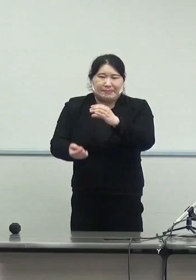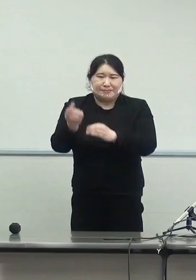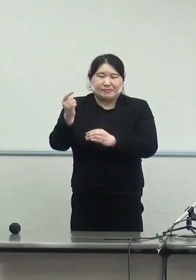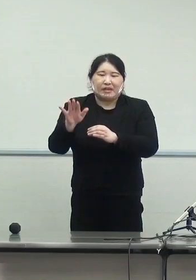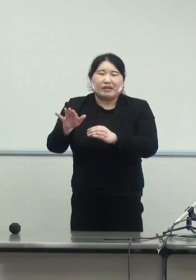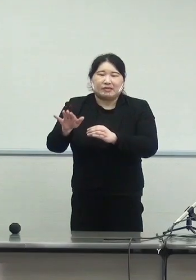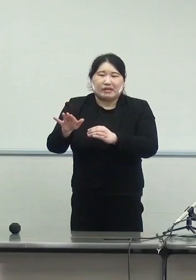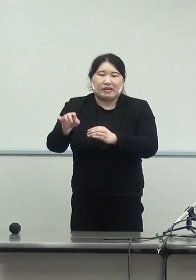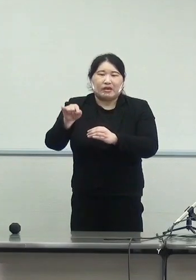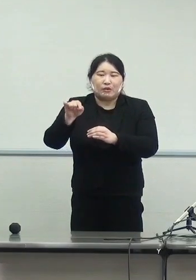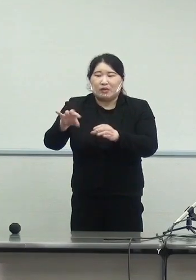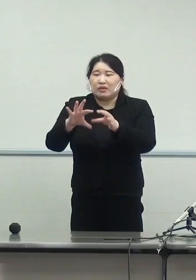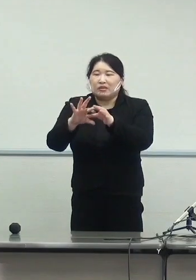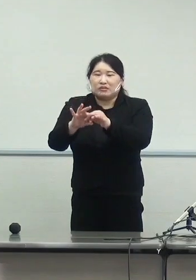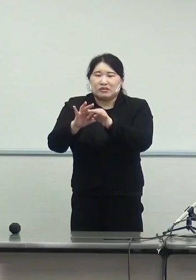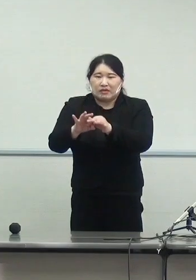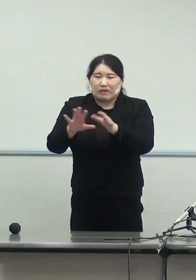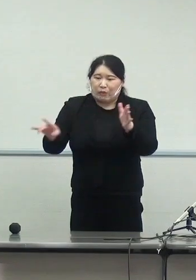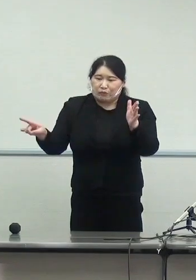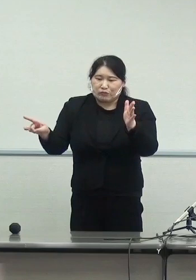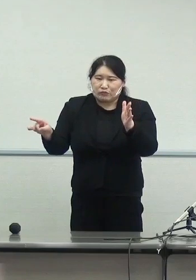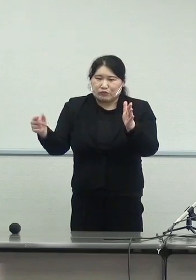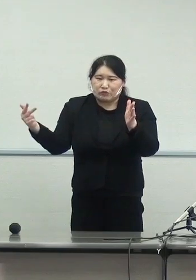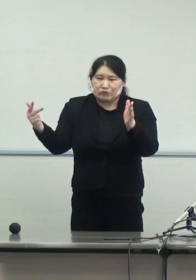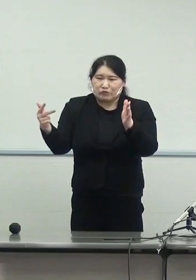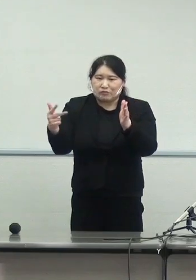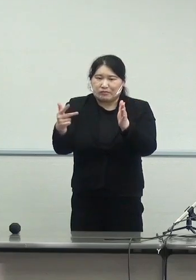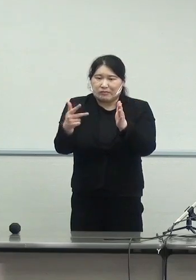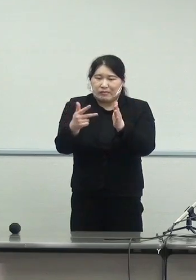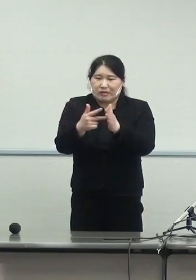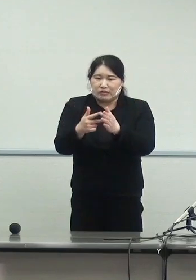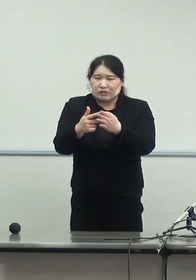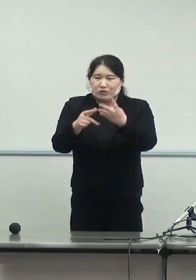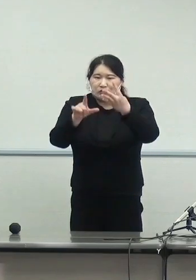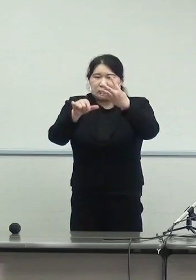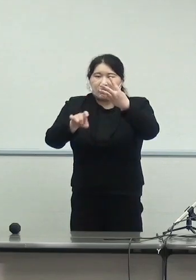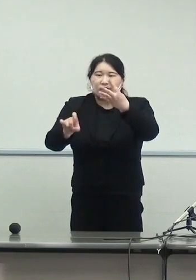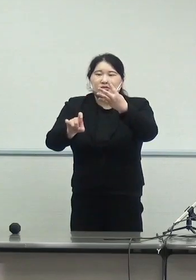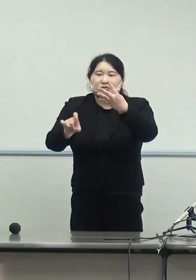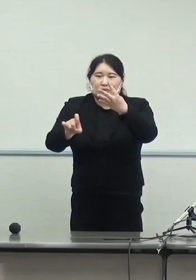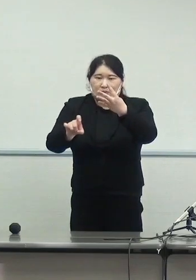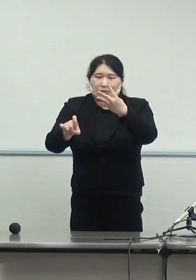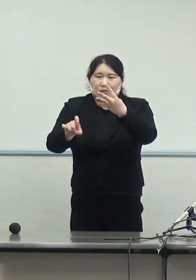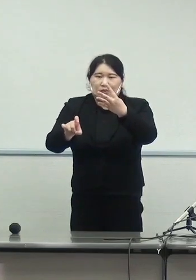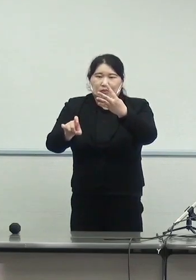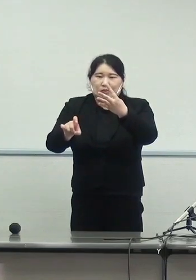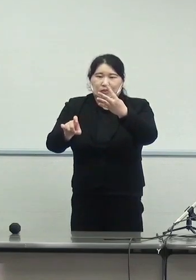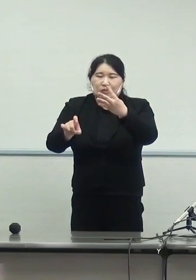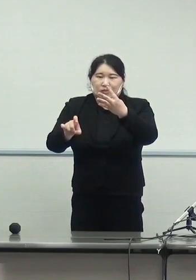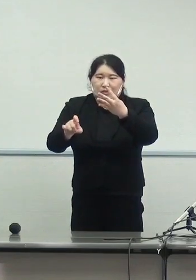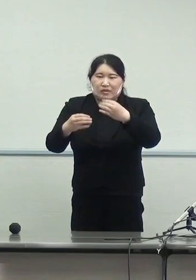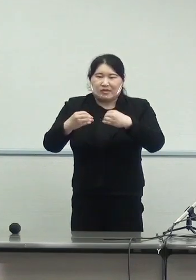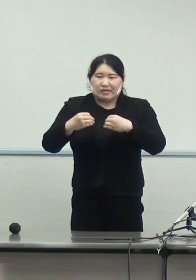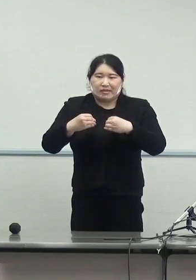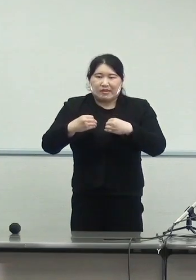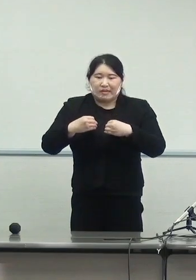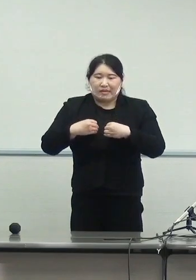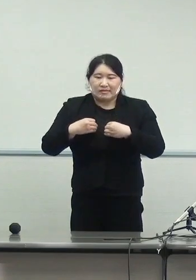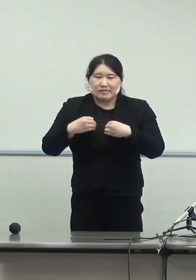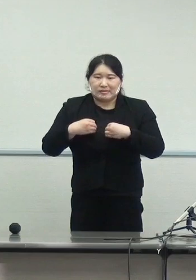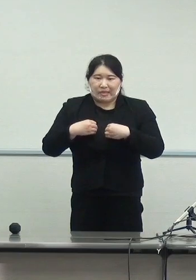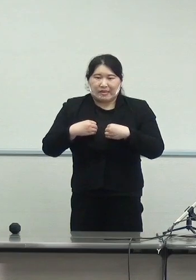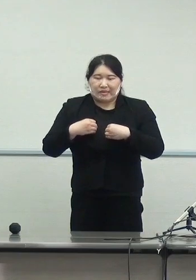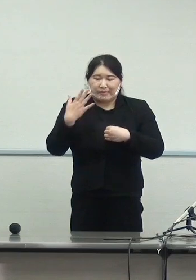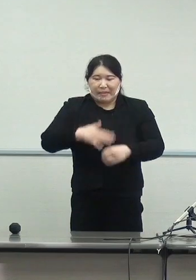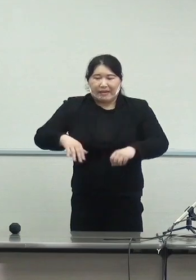が、これについては今週末4月10日をめどとしておりますが、いわゆる感染確認、いわゆるあの